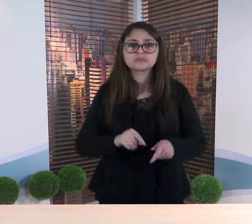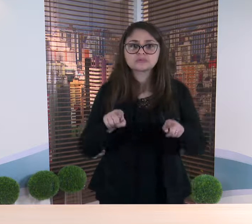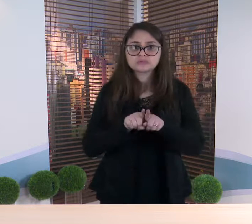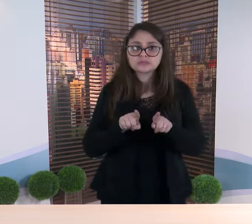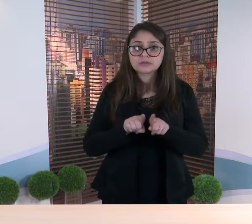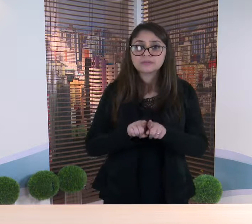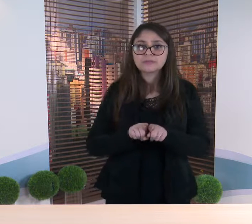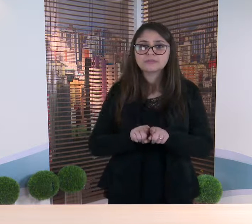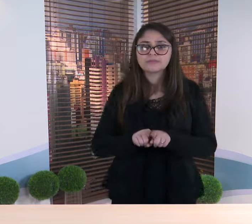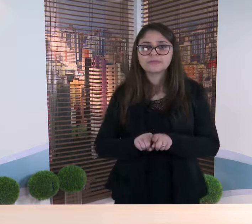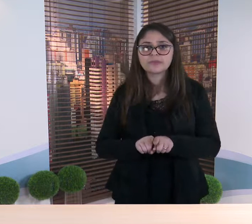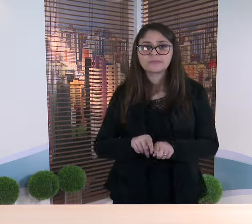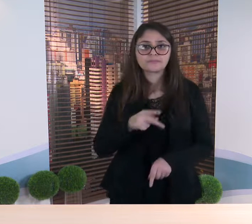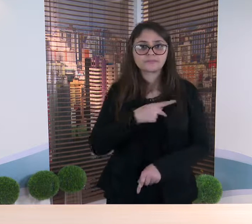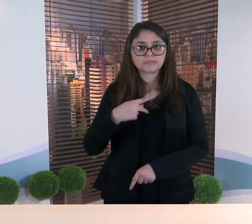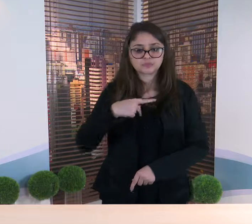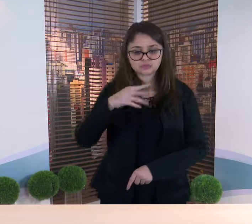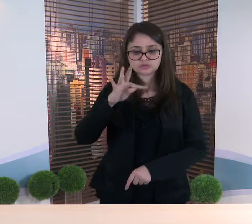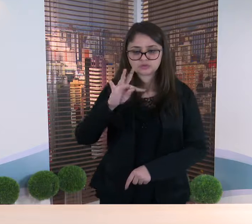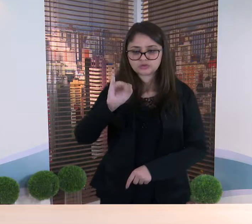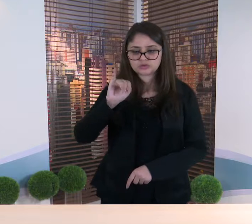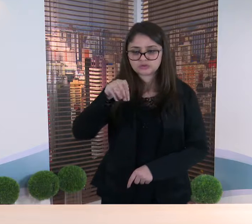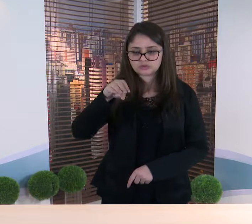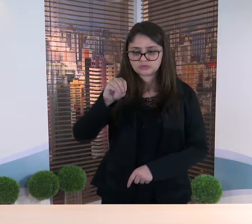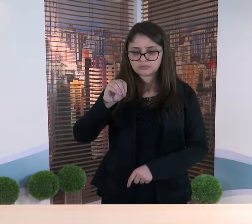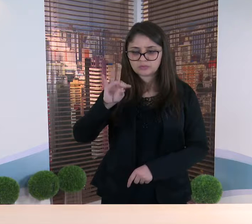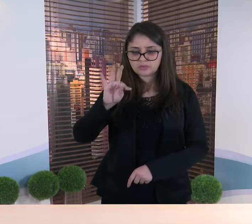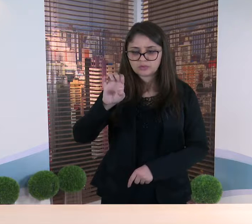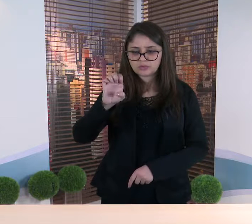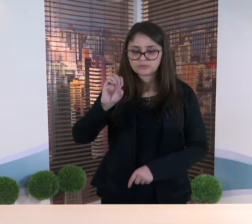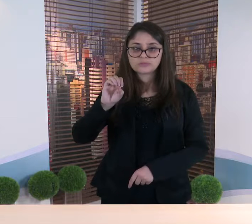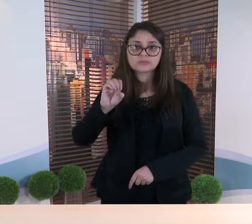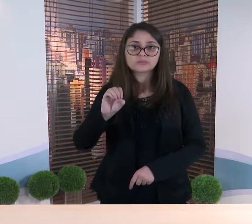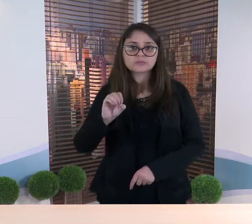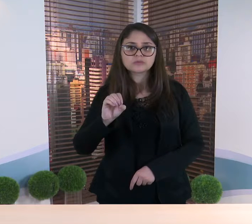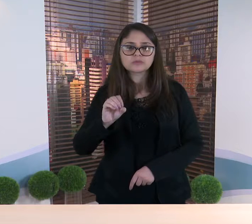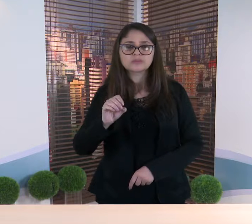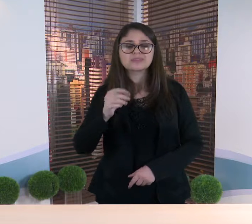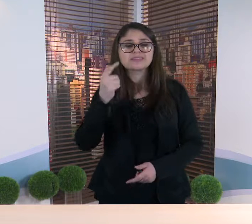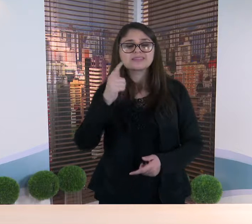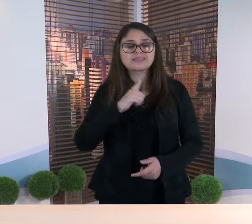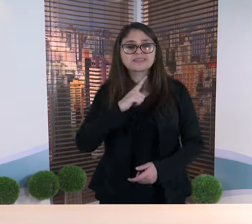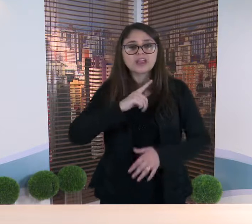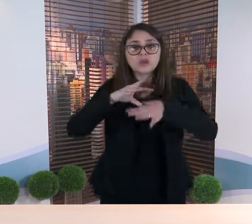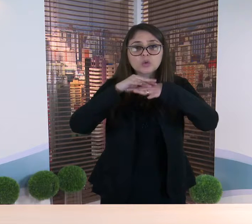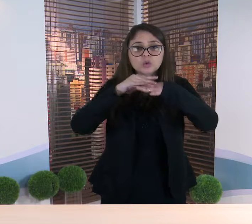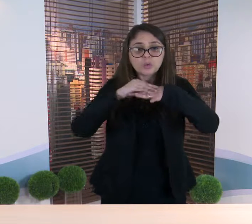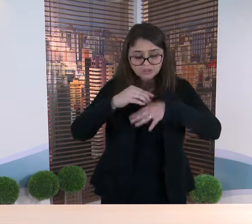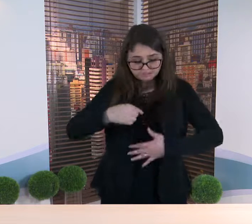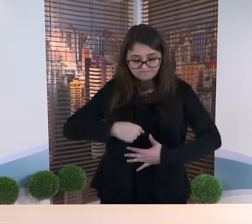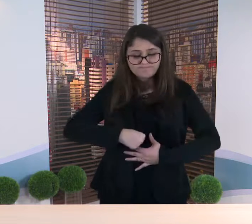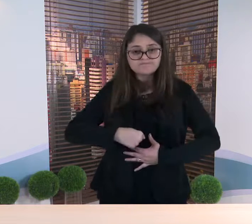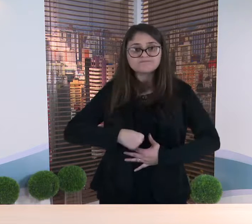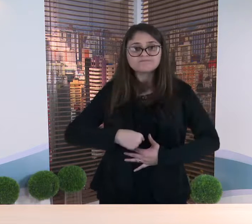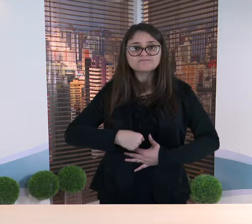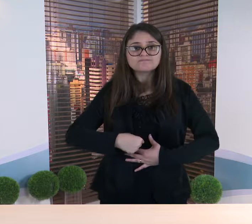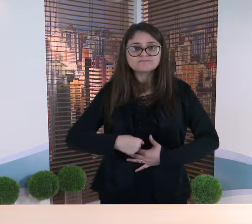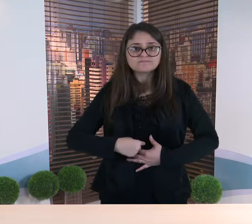como o jovem pastor Timóteo, veem-se às voltas com uma doença no estômago que os fustiga com